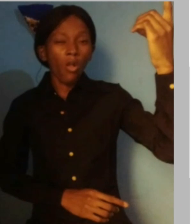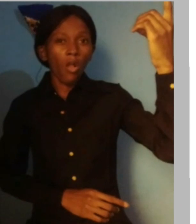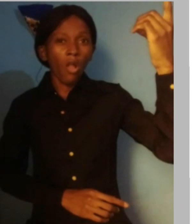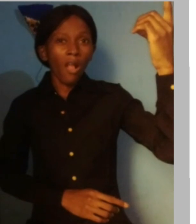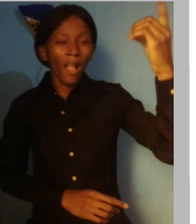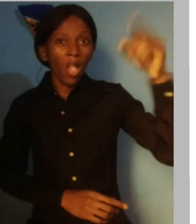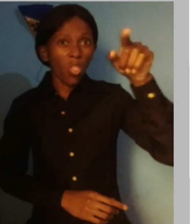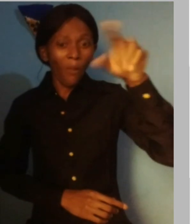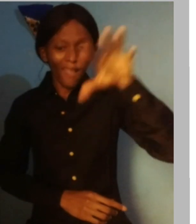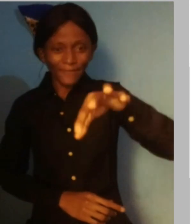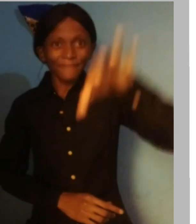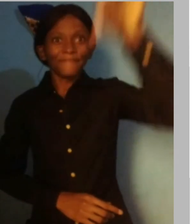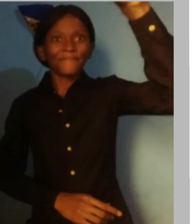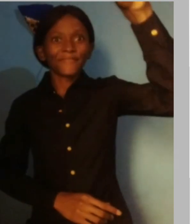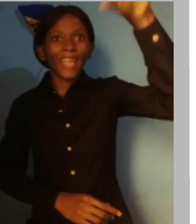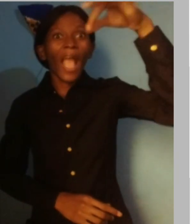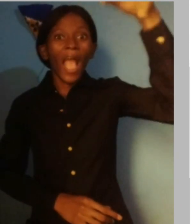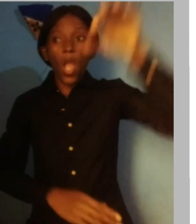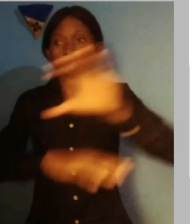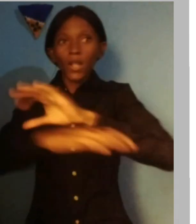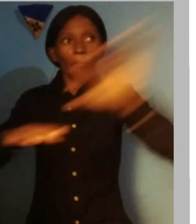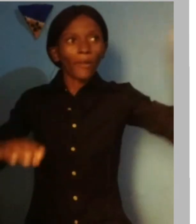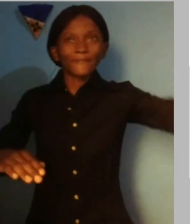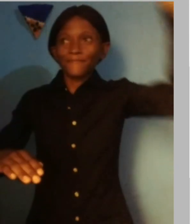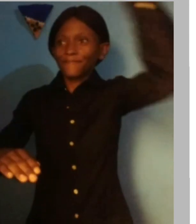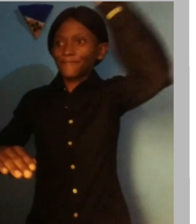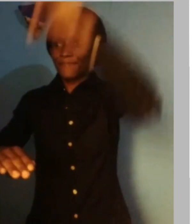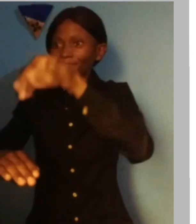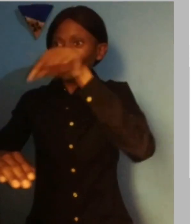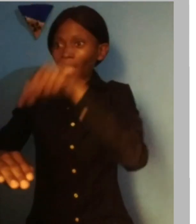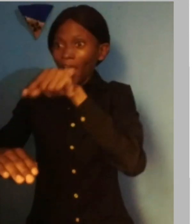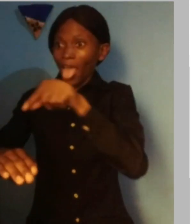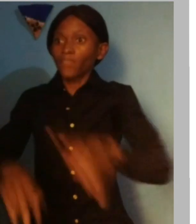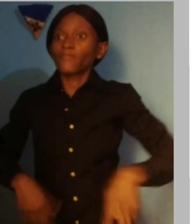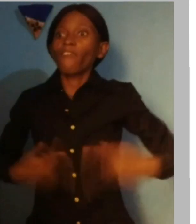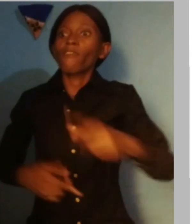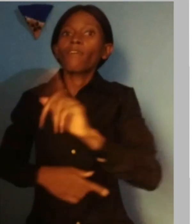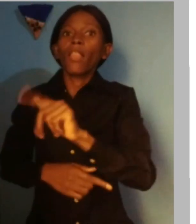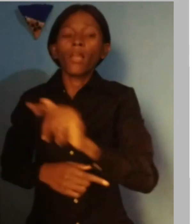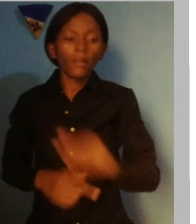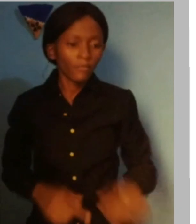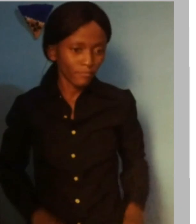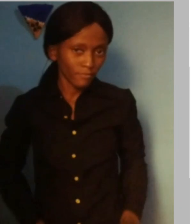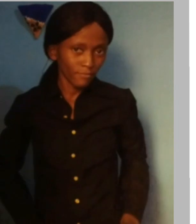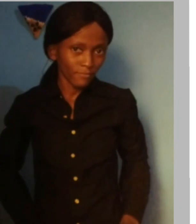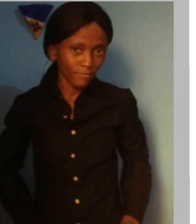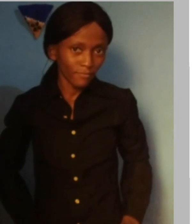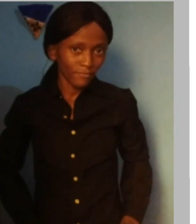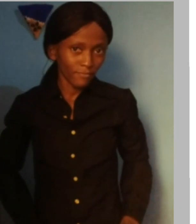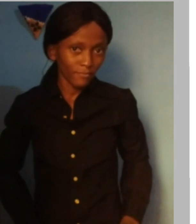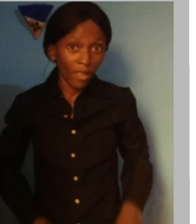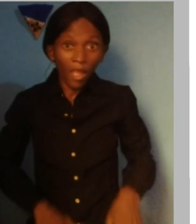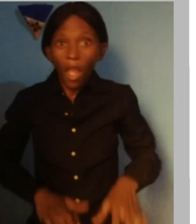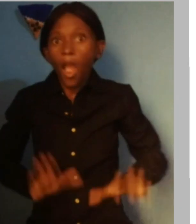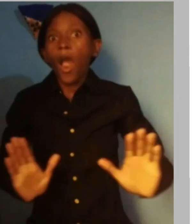Il a choisi que tu vives ici, sur cette